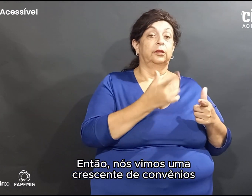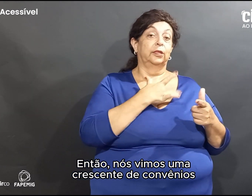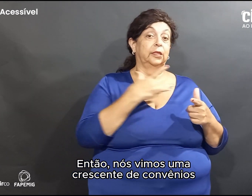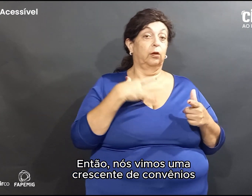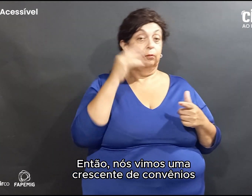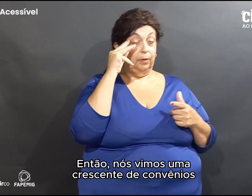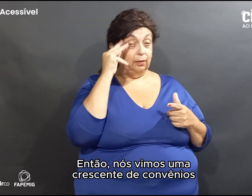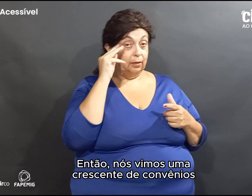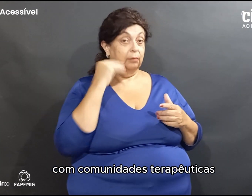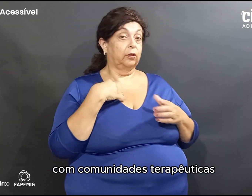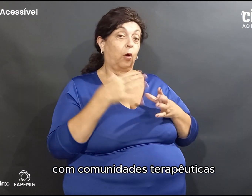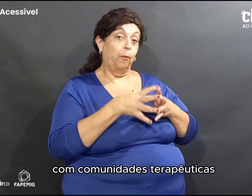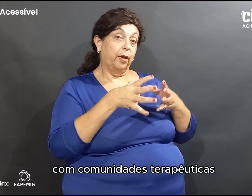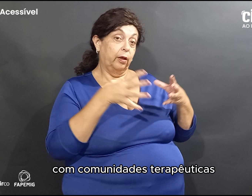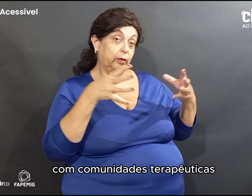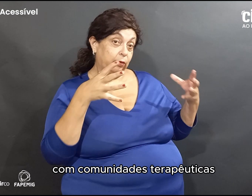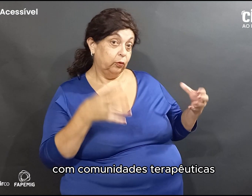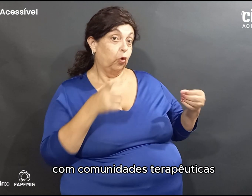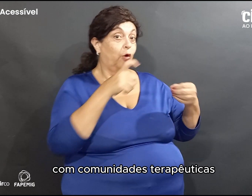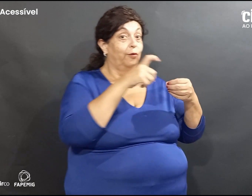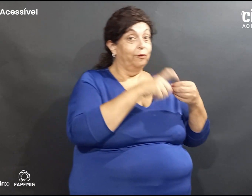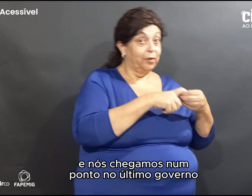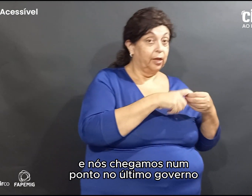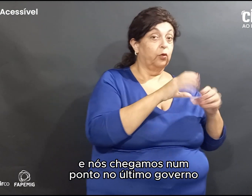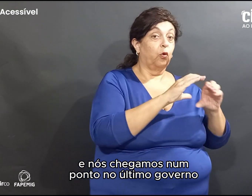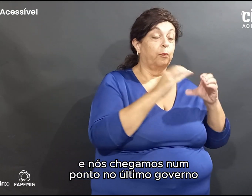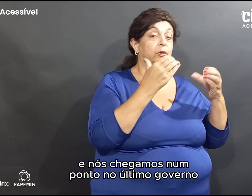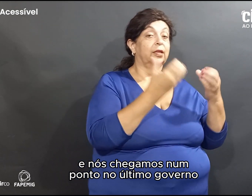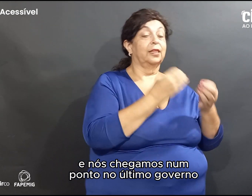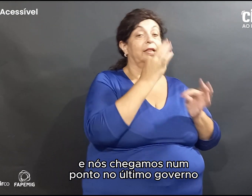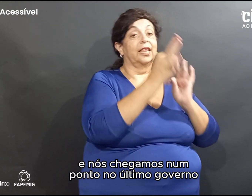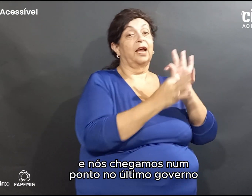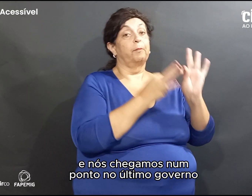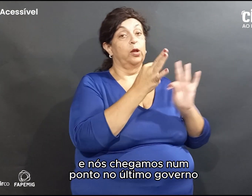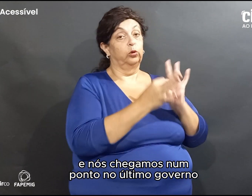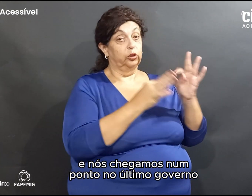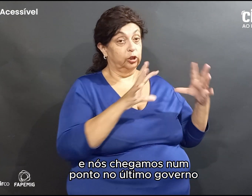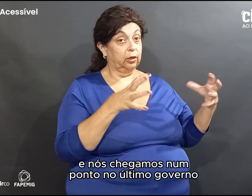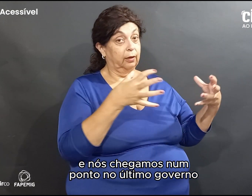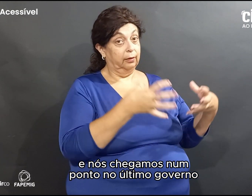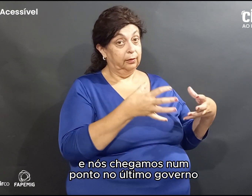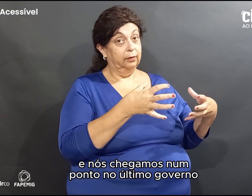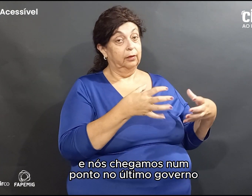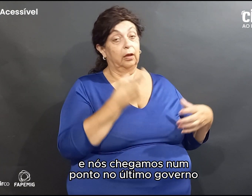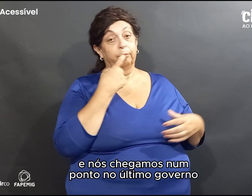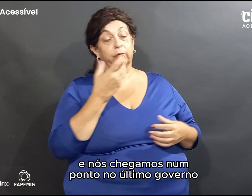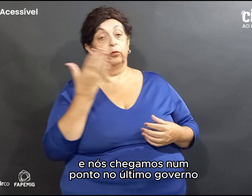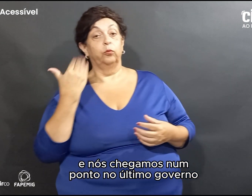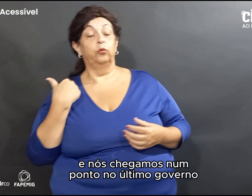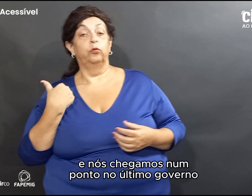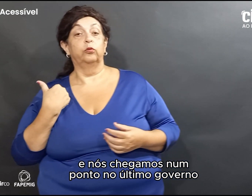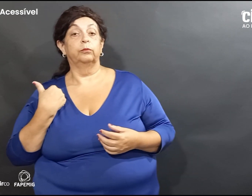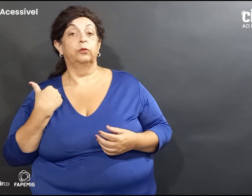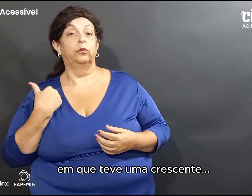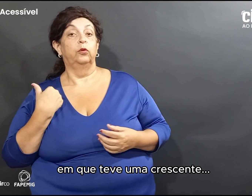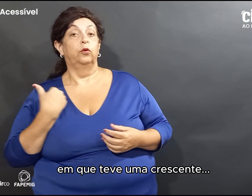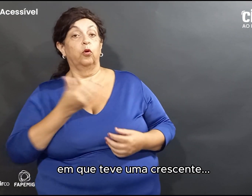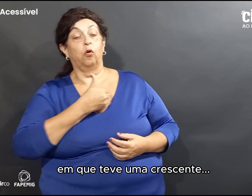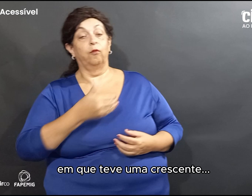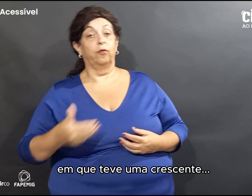de convênios com comunidades terapêuticas, e nós chegamos, né, num ponto no último governo, né, em